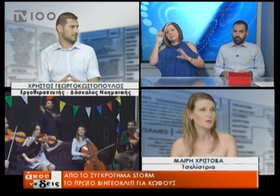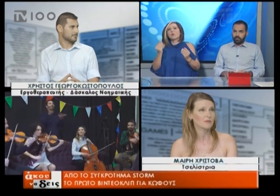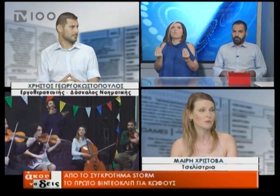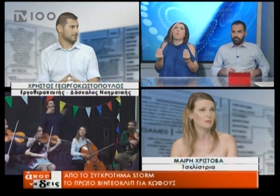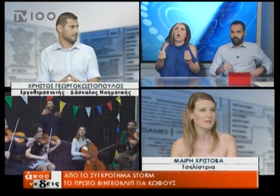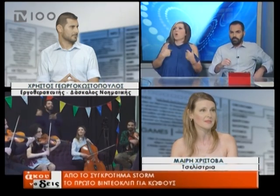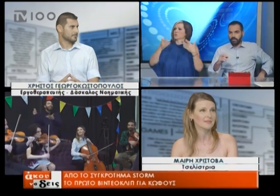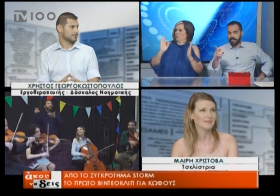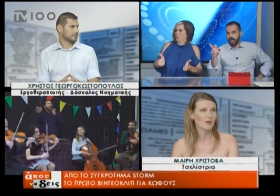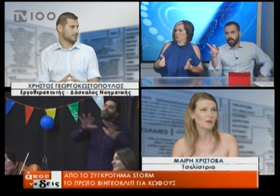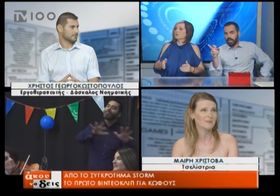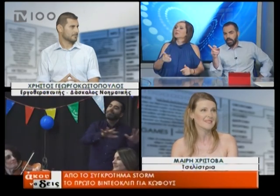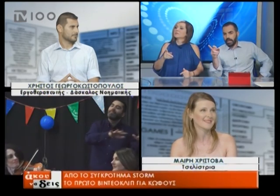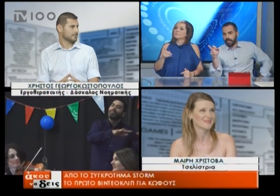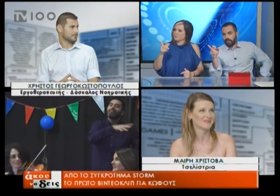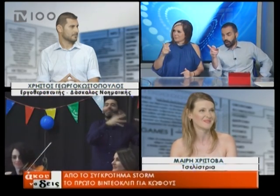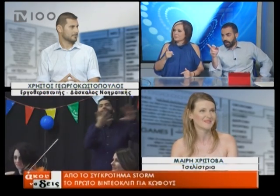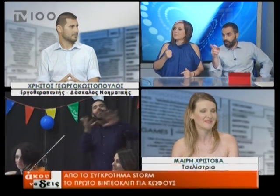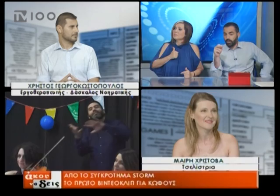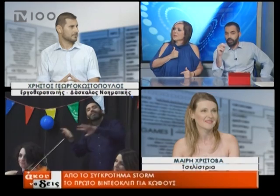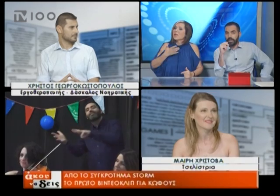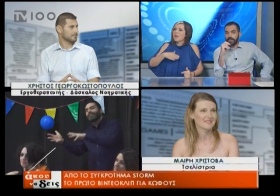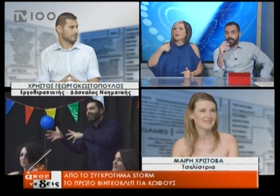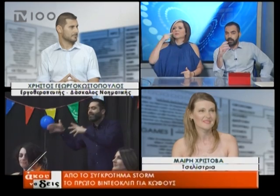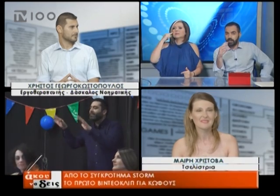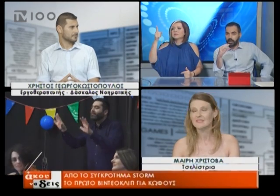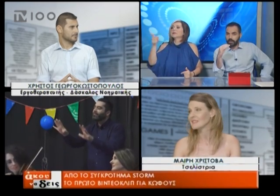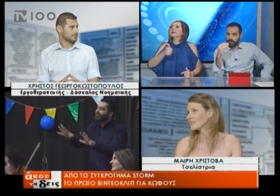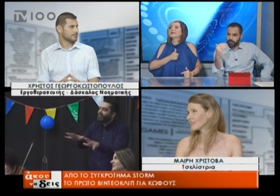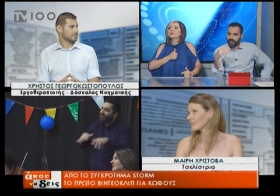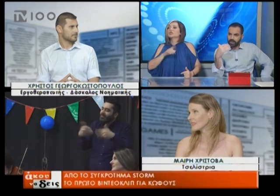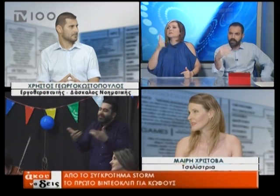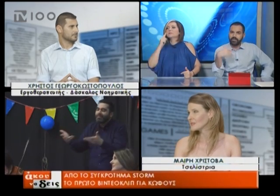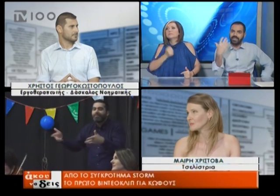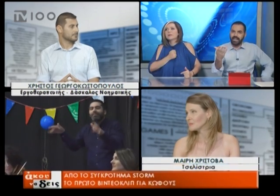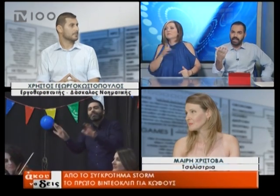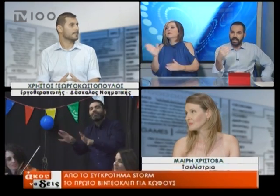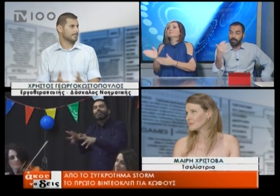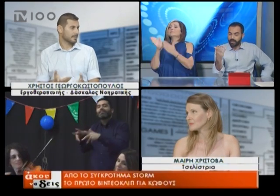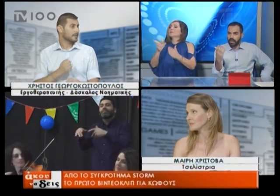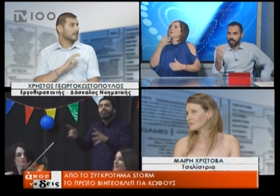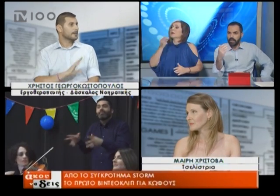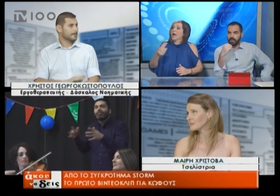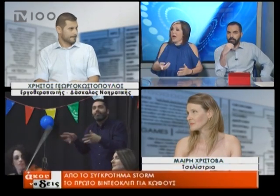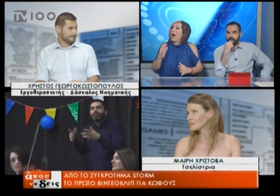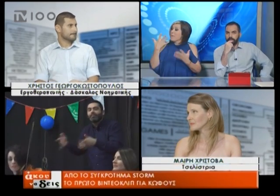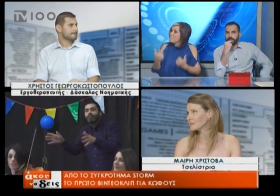να το σκεφτούμε. Μάλιστα. Όλοι μαζί. Θέλω και την άποψη του Χρήστου γιατί από την πλευρά θα εκφράσει αυτή την ανάγκη, αν υπάρχει αυτή η